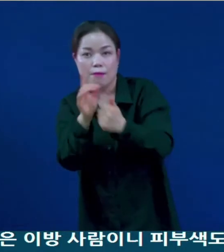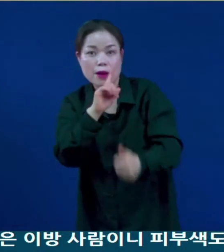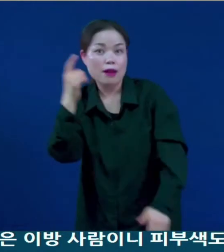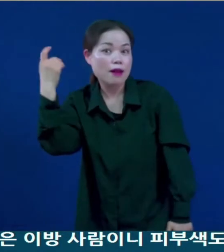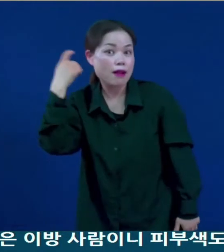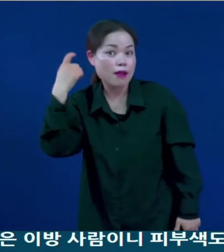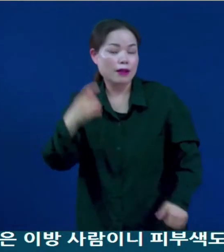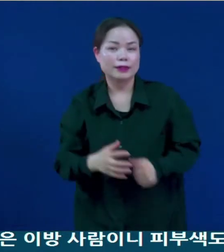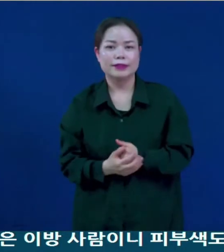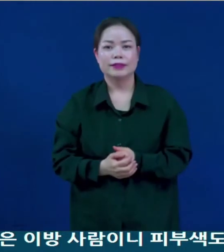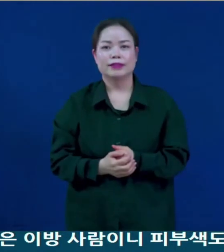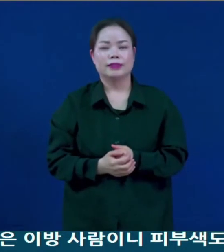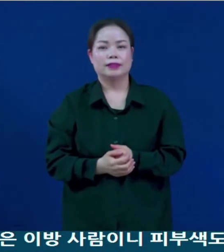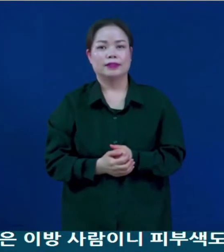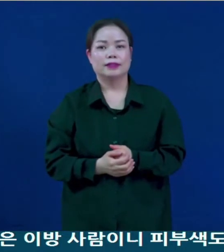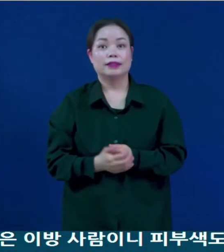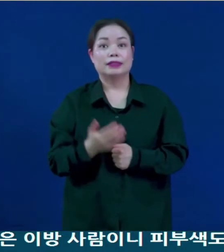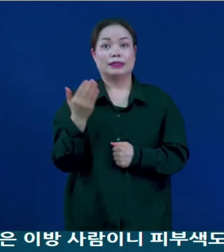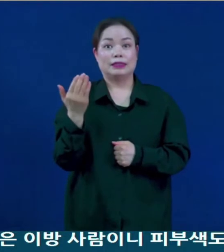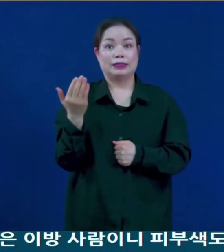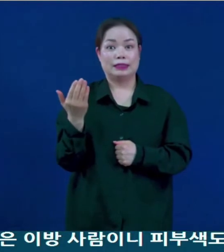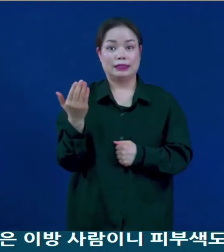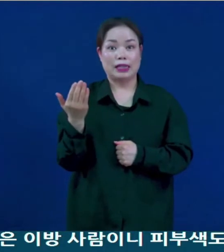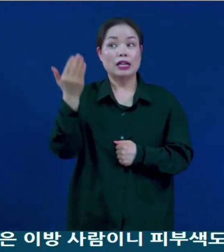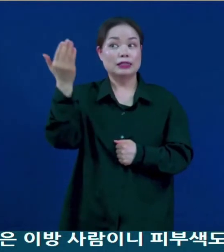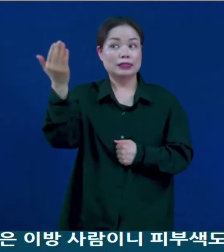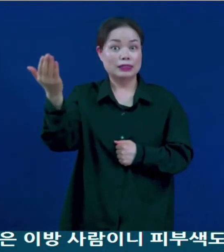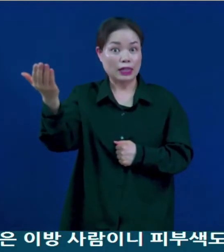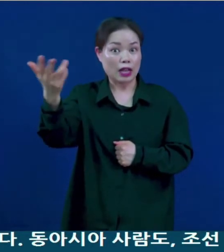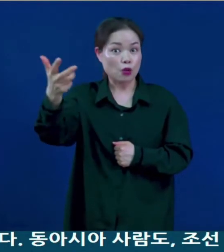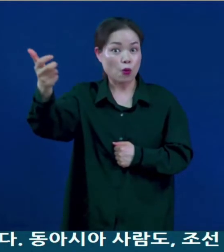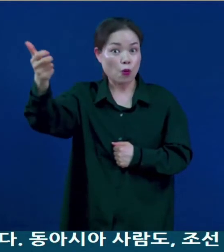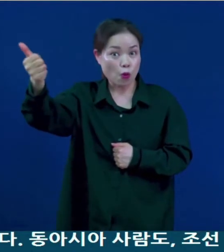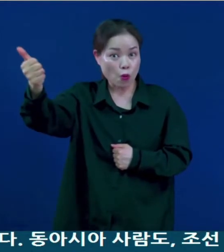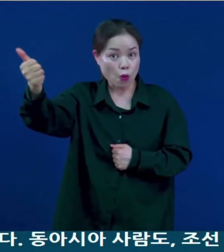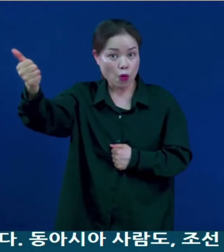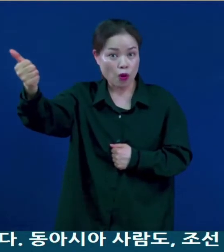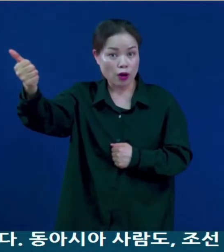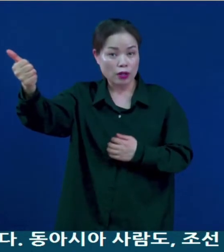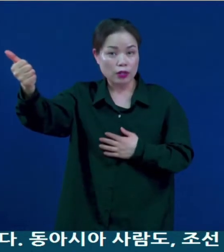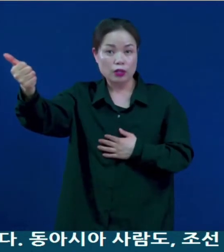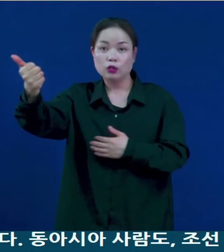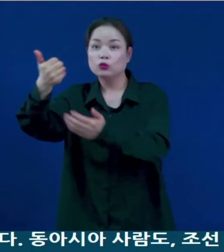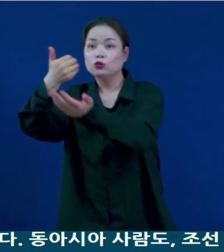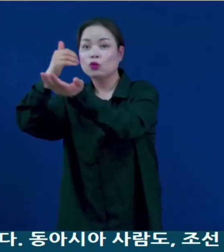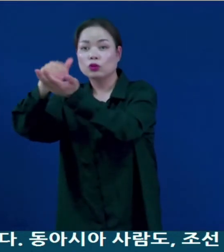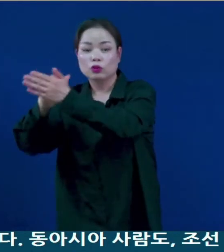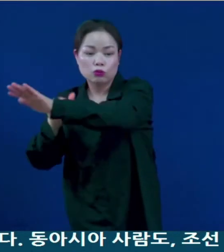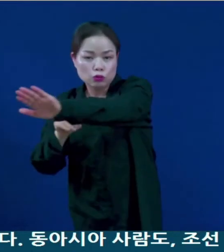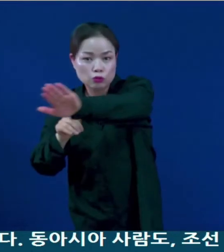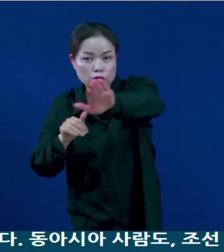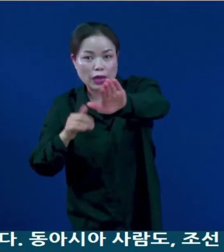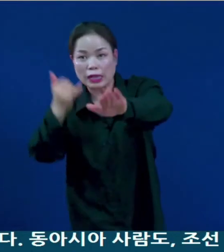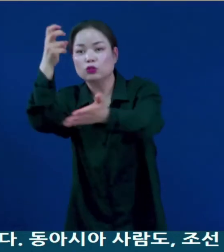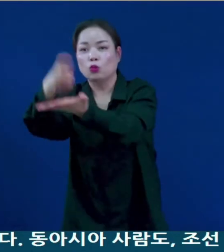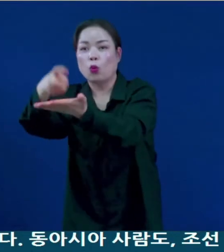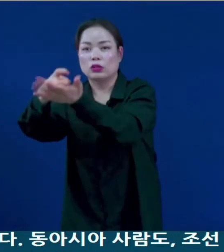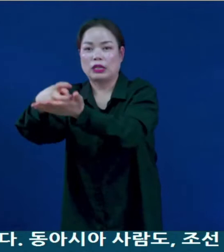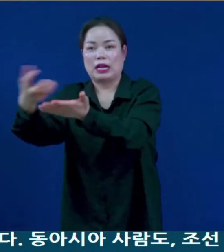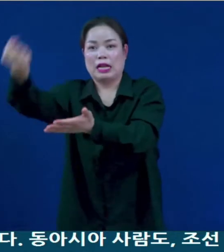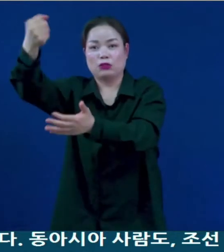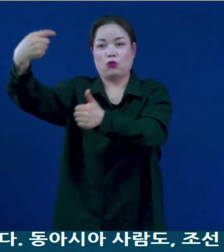들어보십시오. 그러니까 여호와가 그의 도를 가지고 우리에게 가르치실